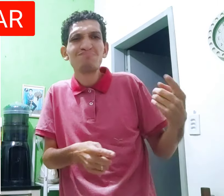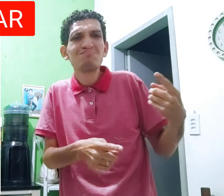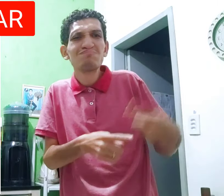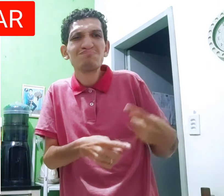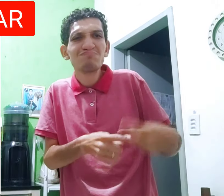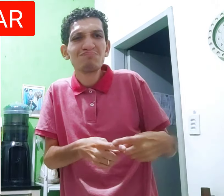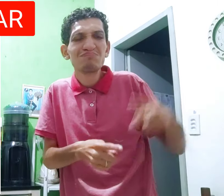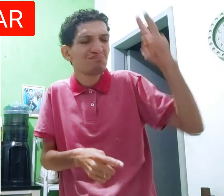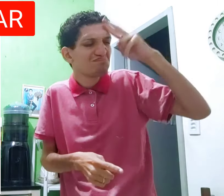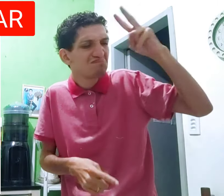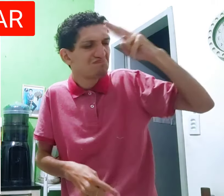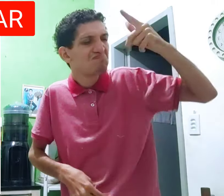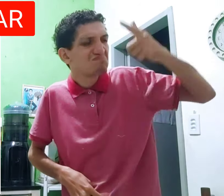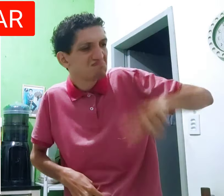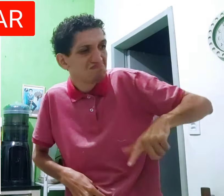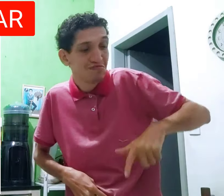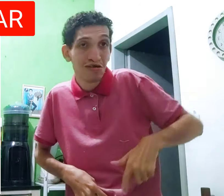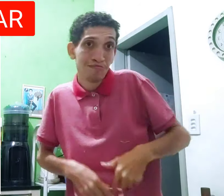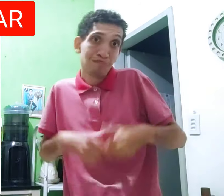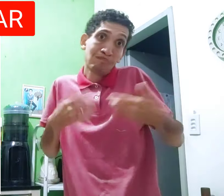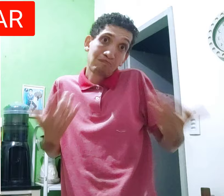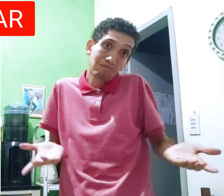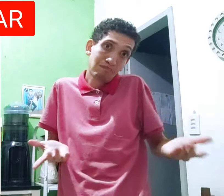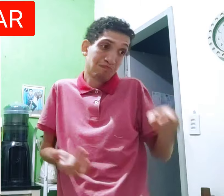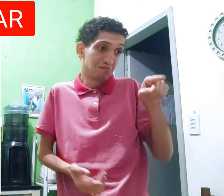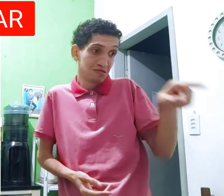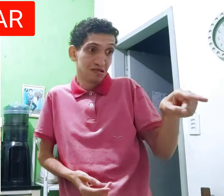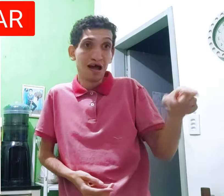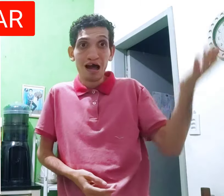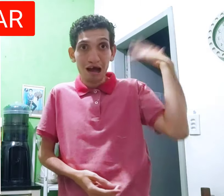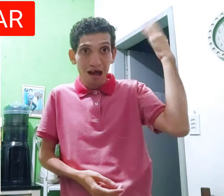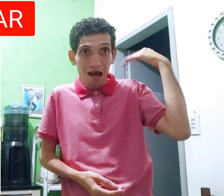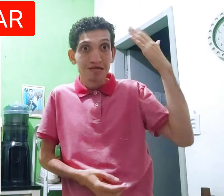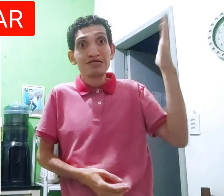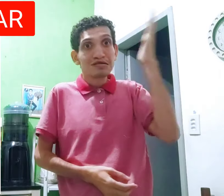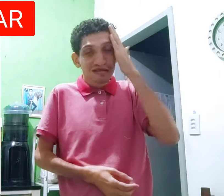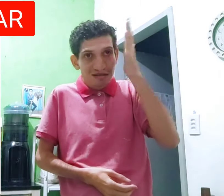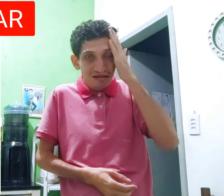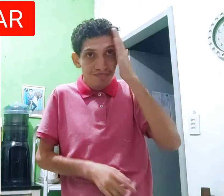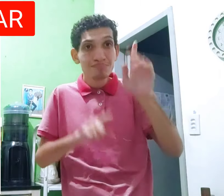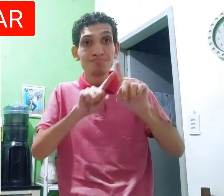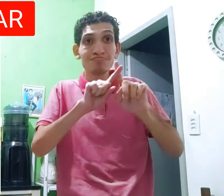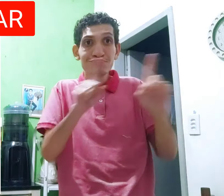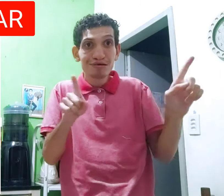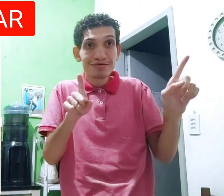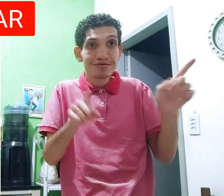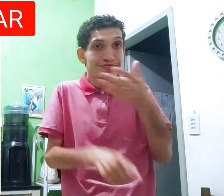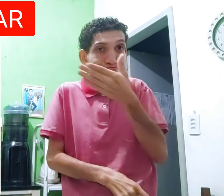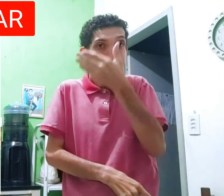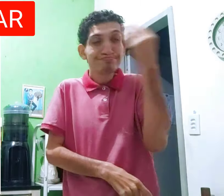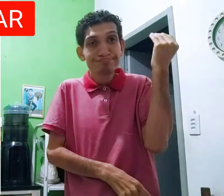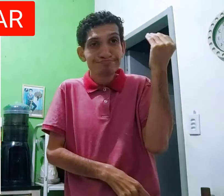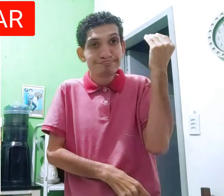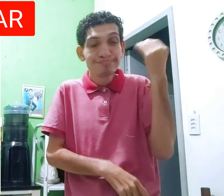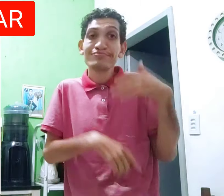significa relembrar. Mas por que lembrar de novo? Relembrar? Não, ele